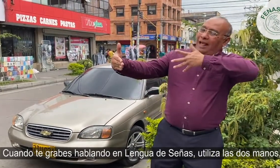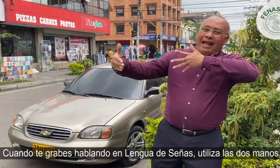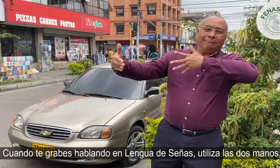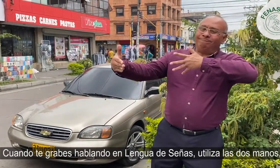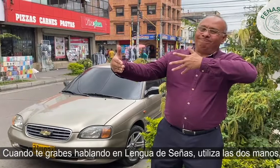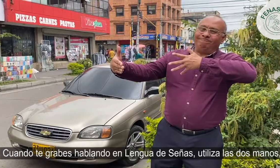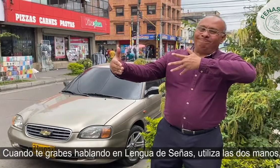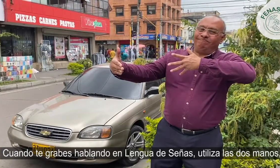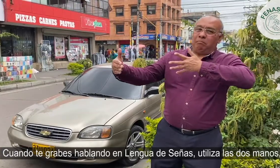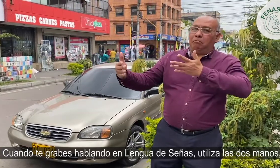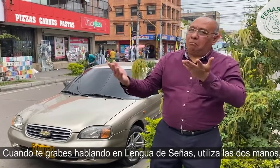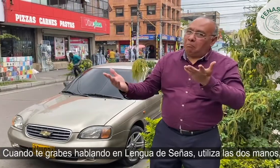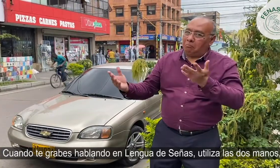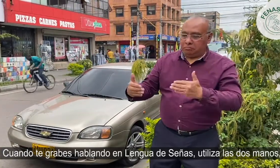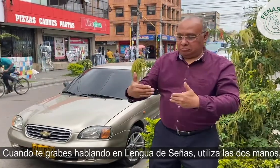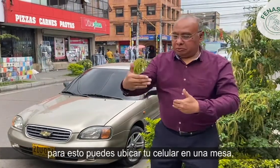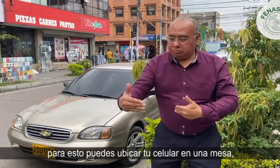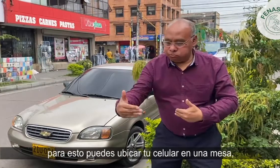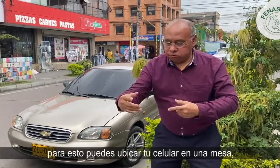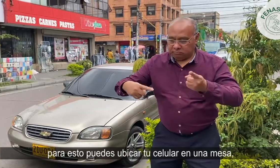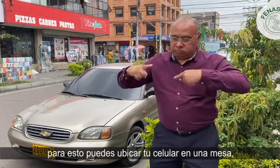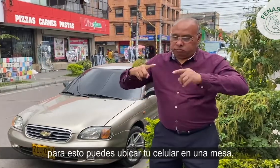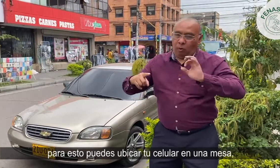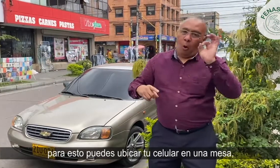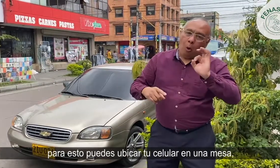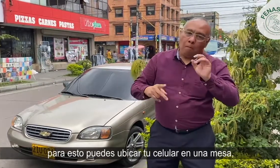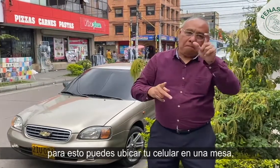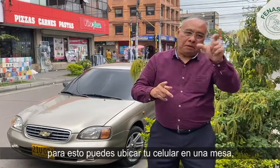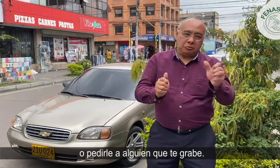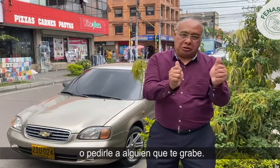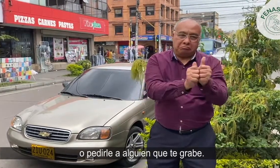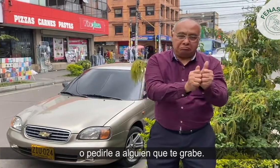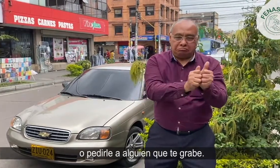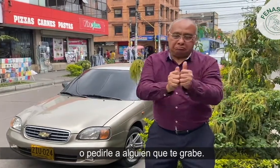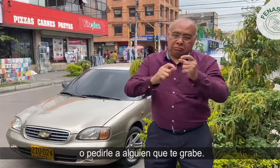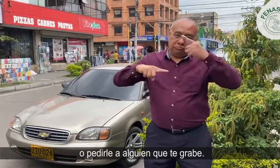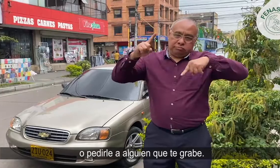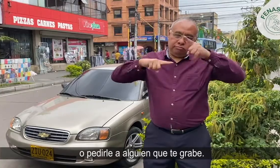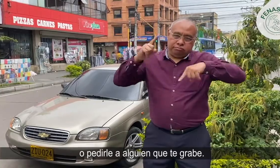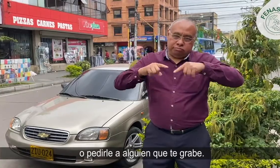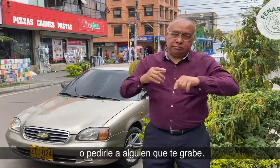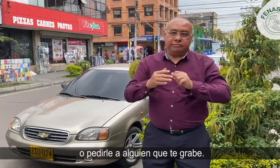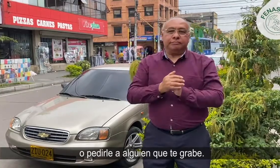utiliza las dos manos. Para esto, puedes ubicar tu celular en una mesa o pedirle a alguien que te grabe.